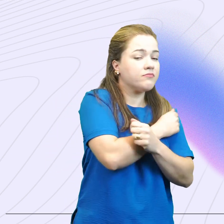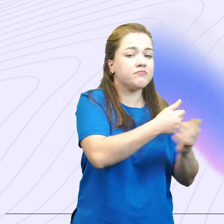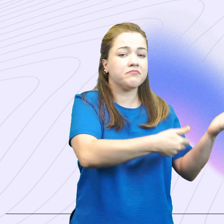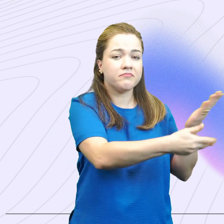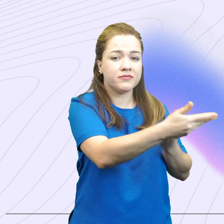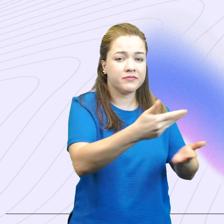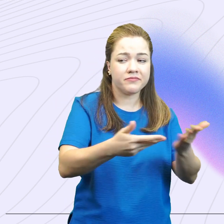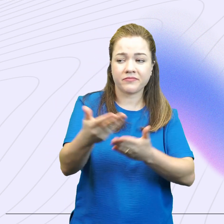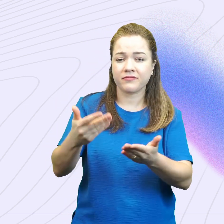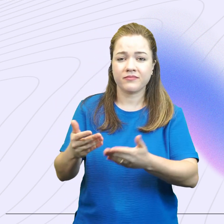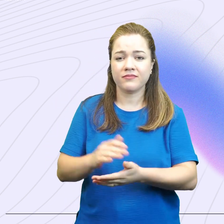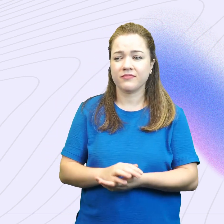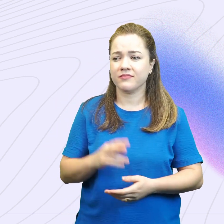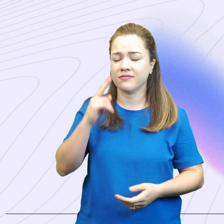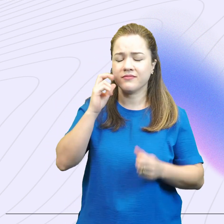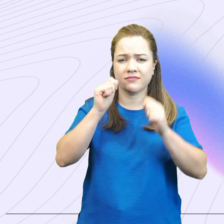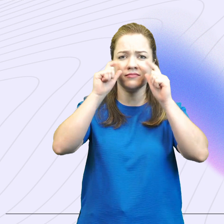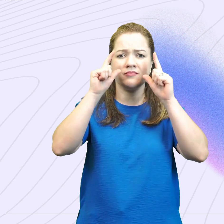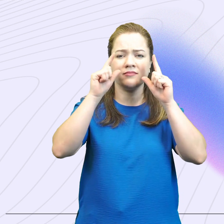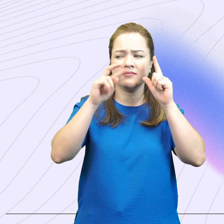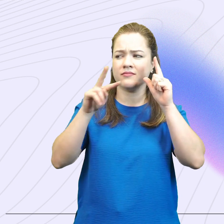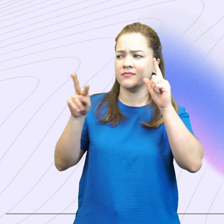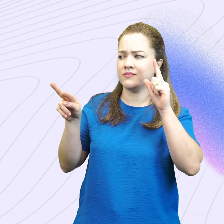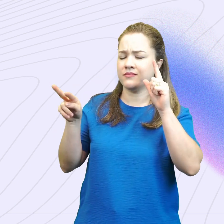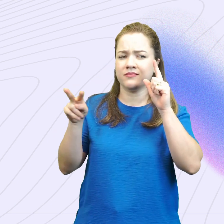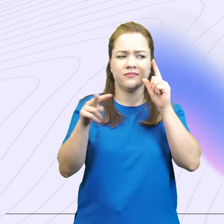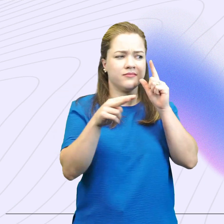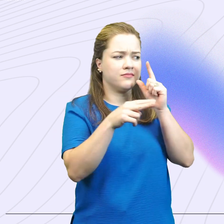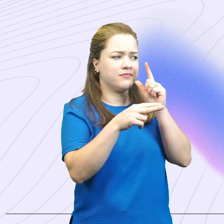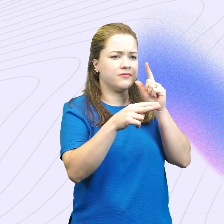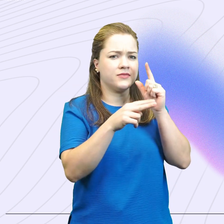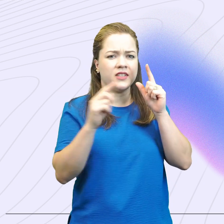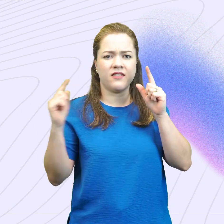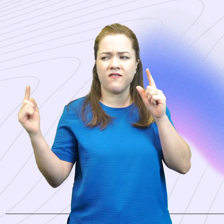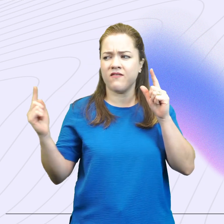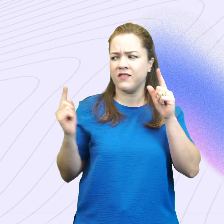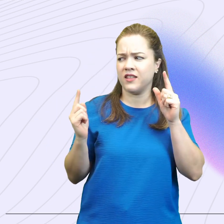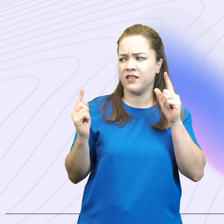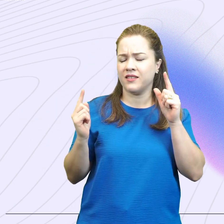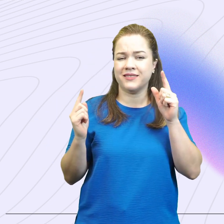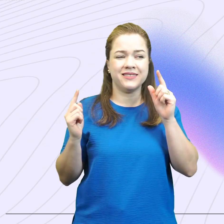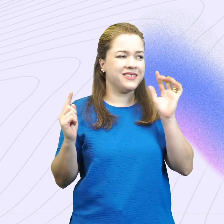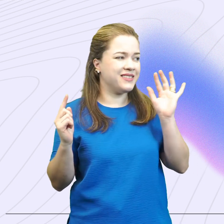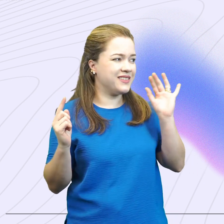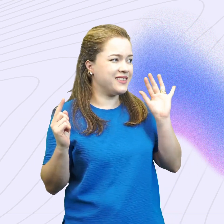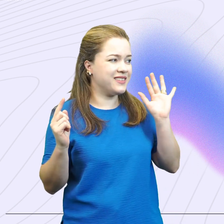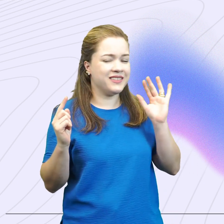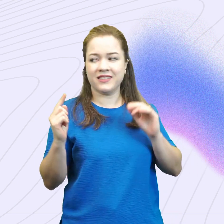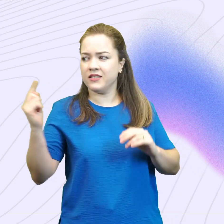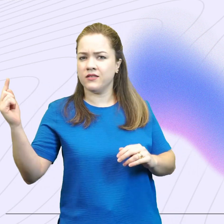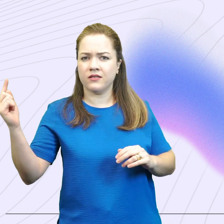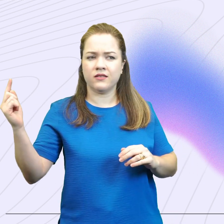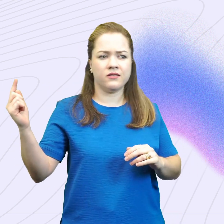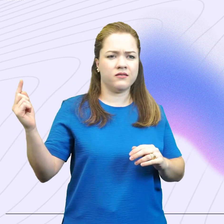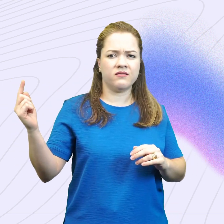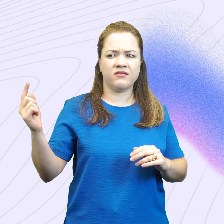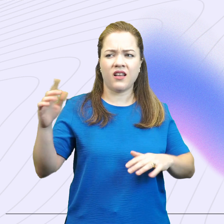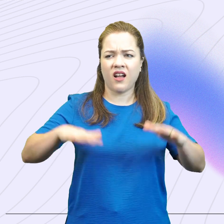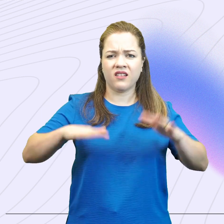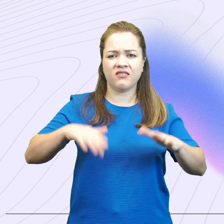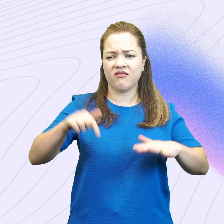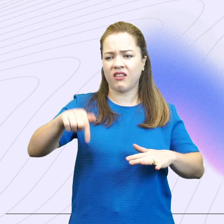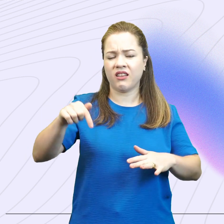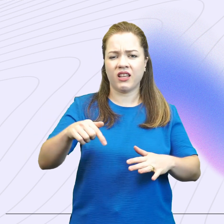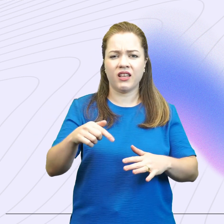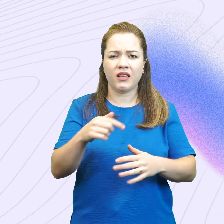as mulheres vinham para falava assim, voltava, né? Aí a mulher vinha, aí eu falei, vai, de repente essa igreja que não gosta de abraçar